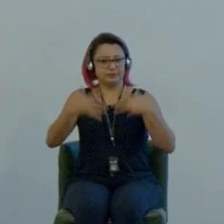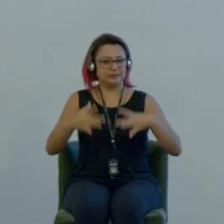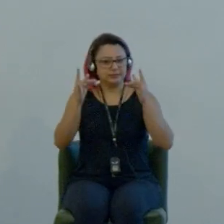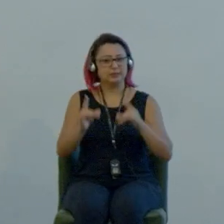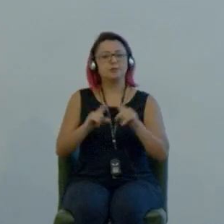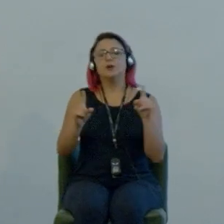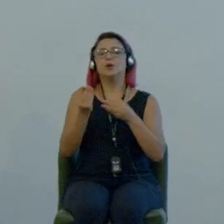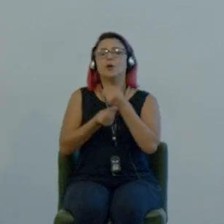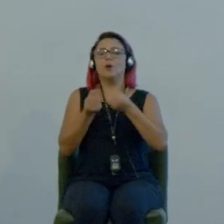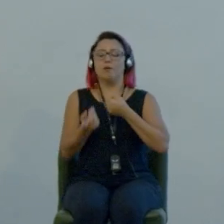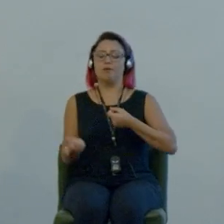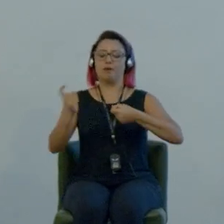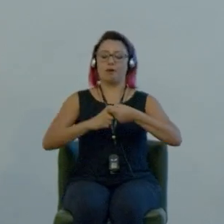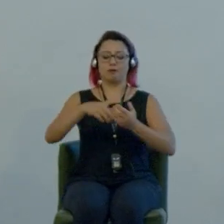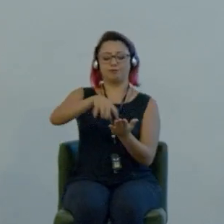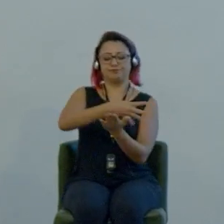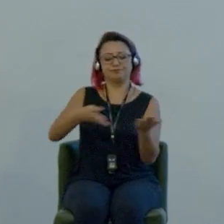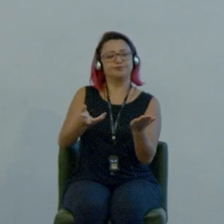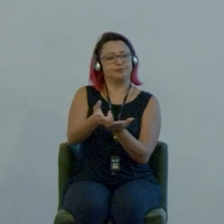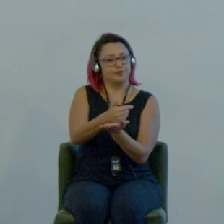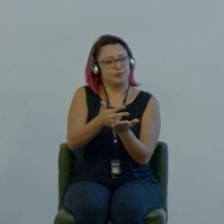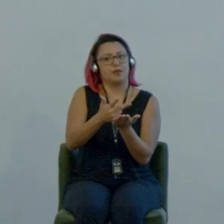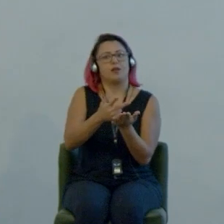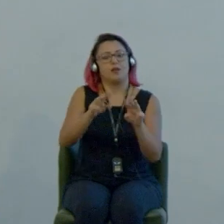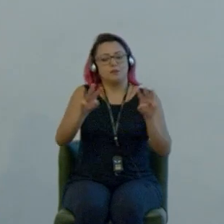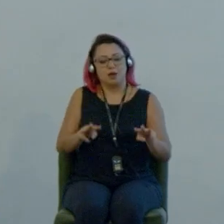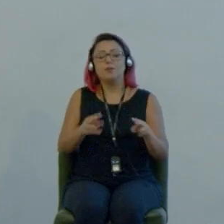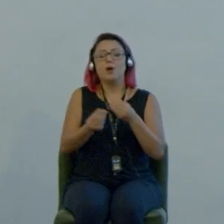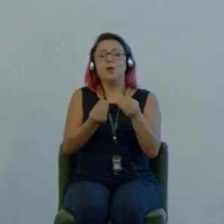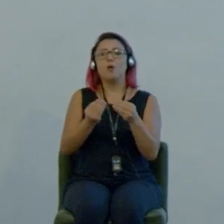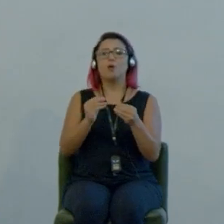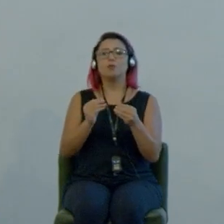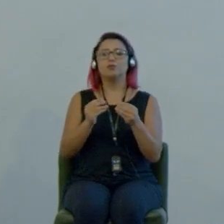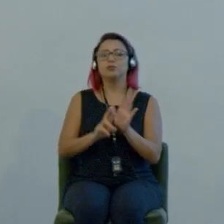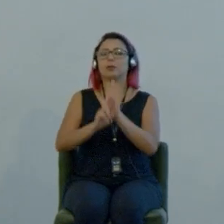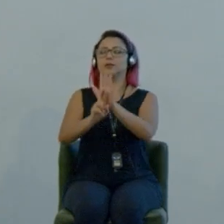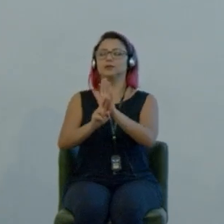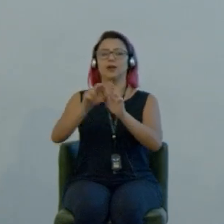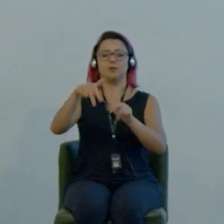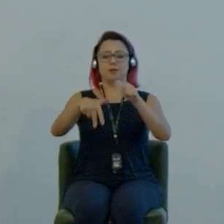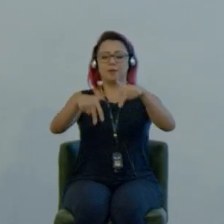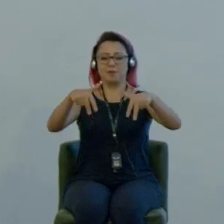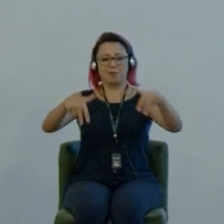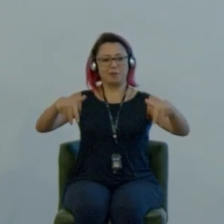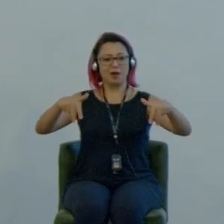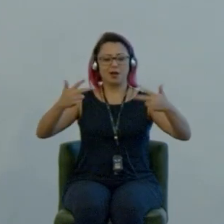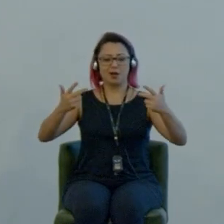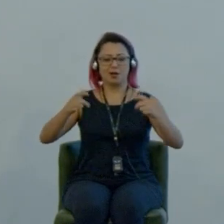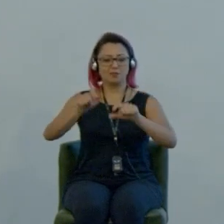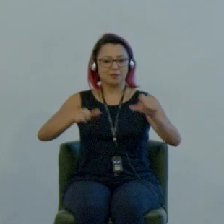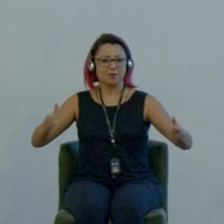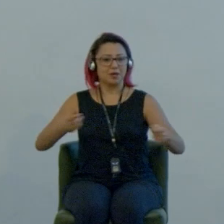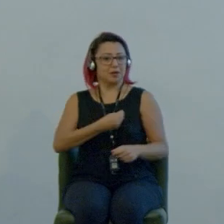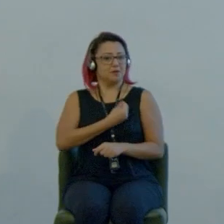cartes en essayant de représenter tous les acteurs qui les font. Et là,